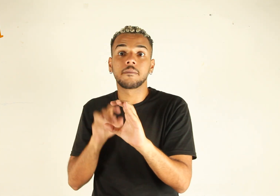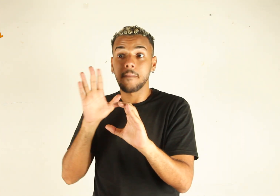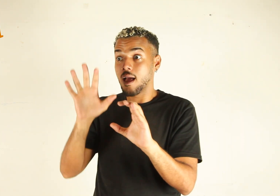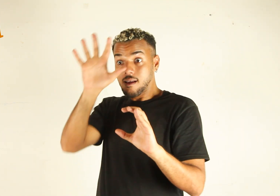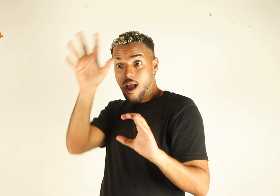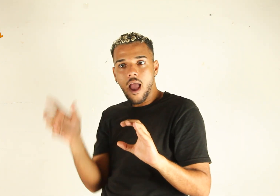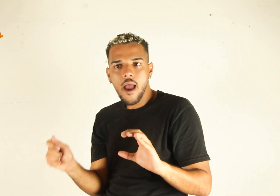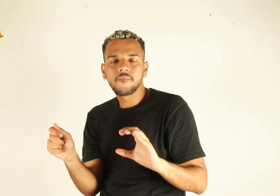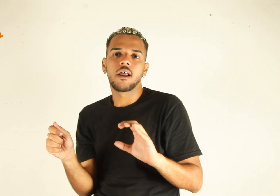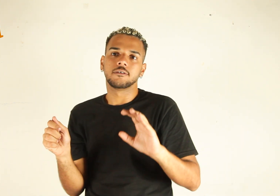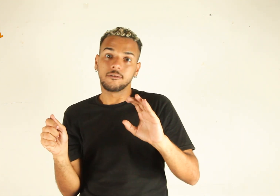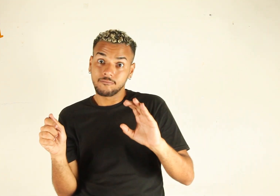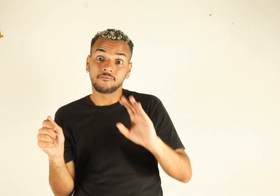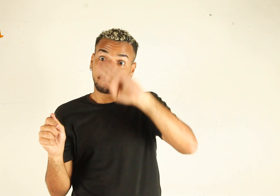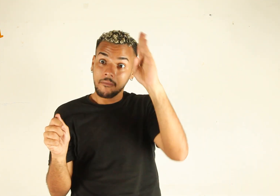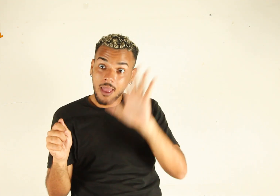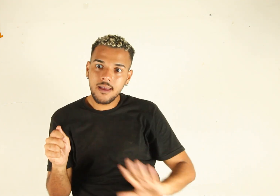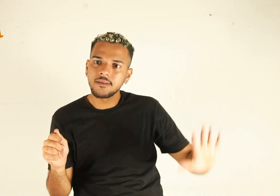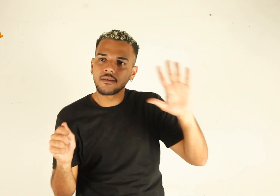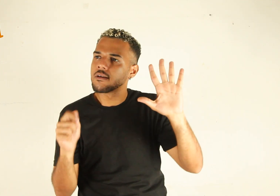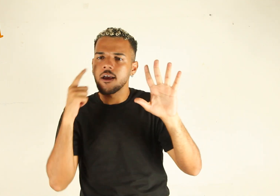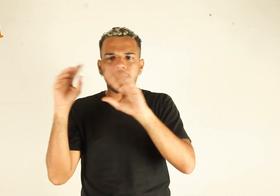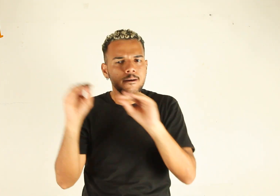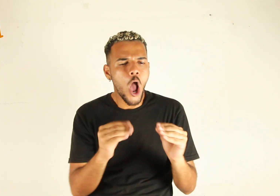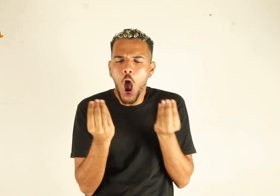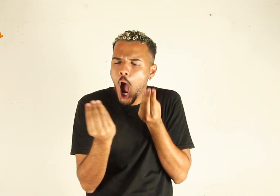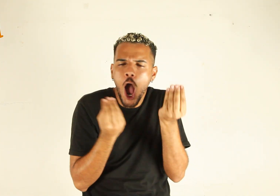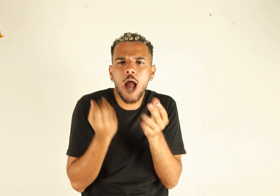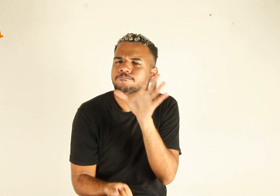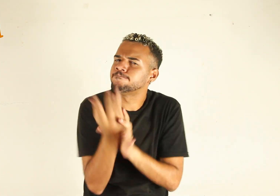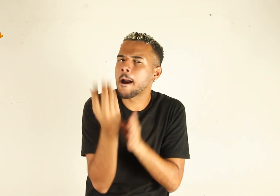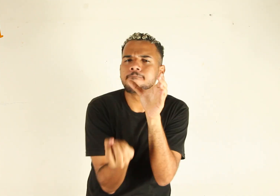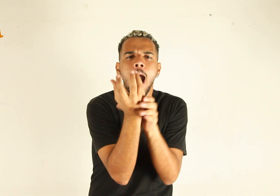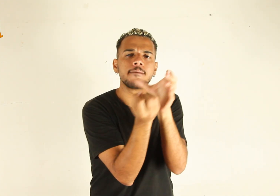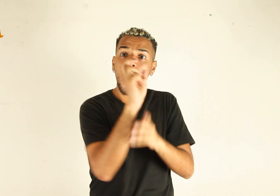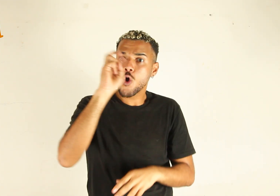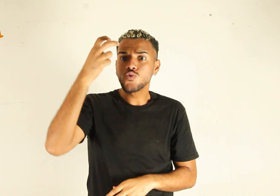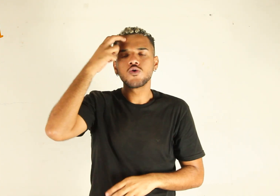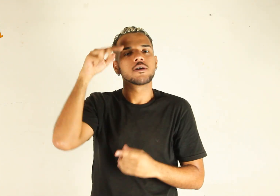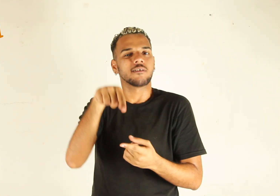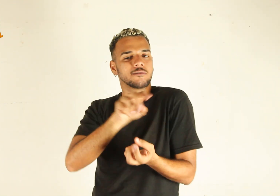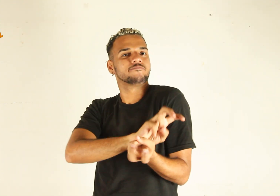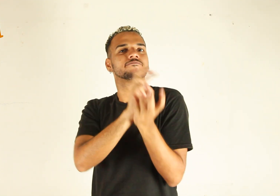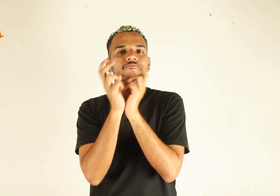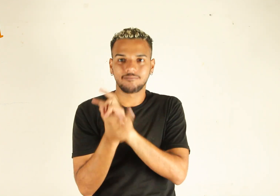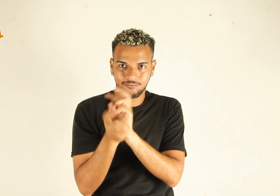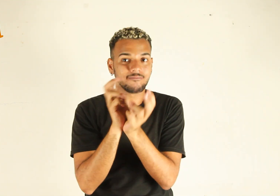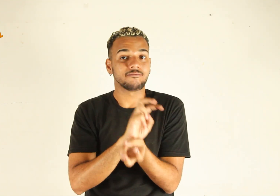seu praticante. Os mestres de capoeira concordam que a ginga é o movimento primordial da capoeira.